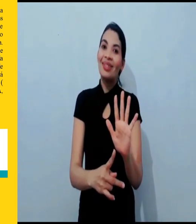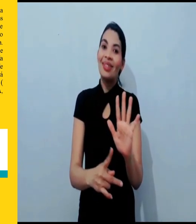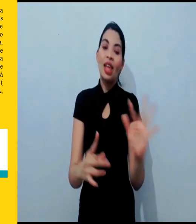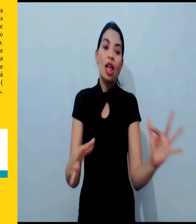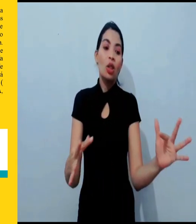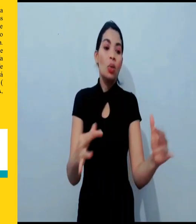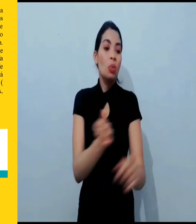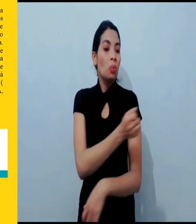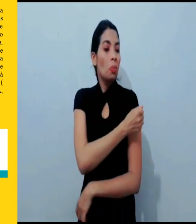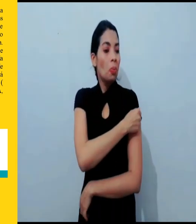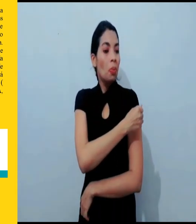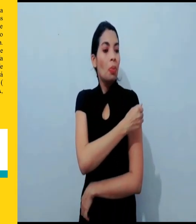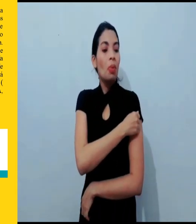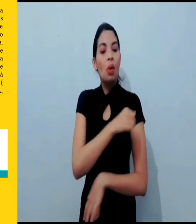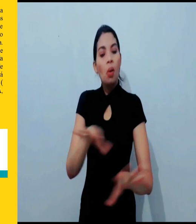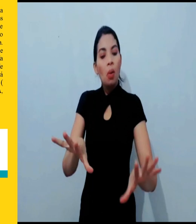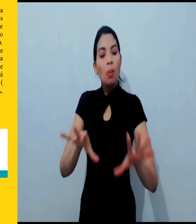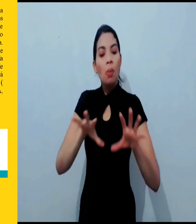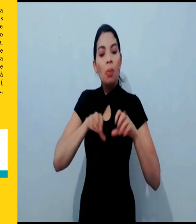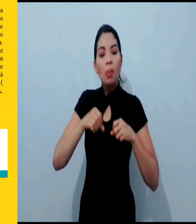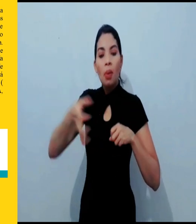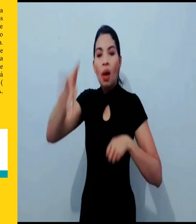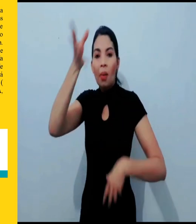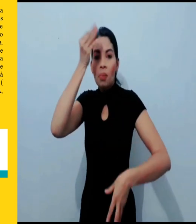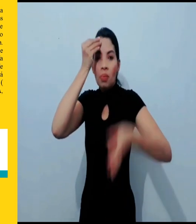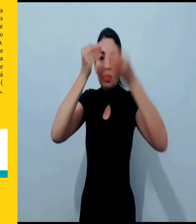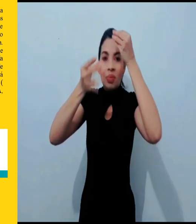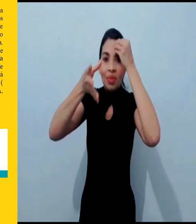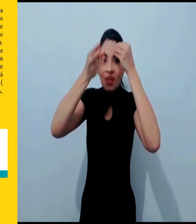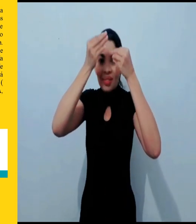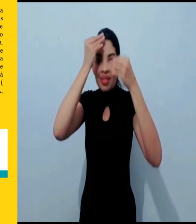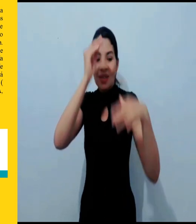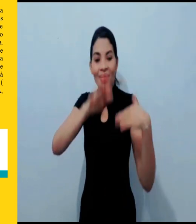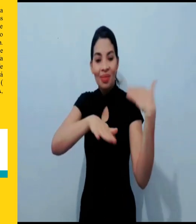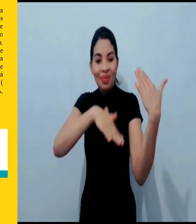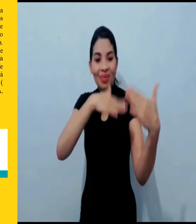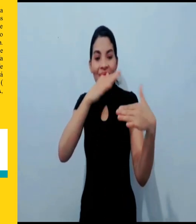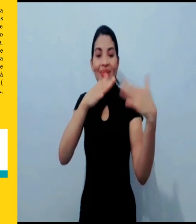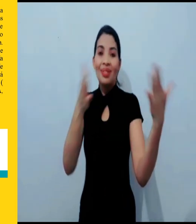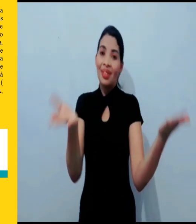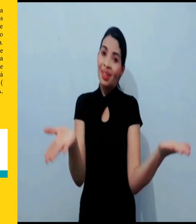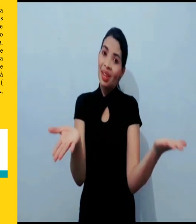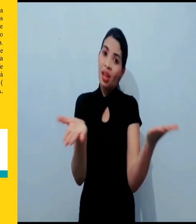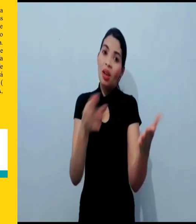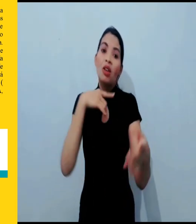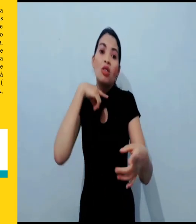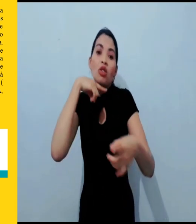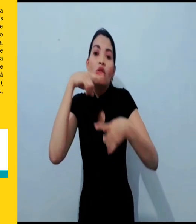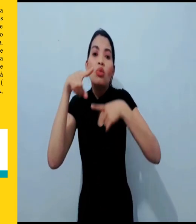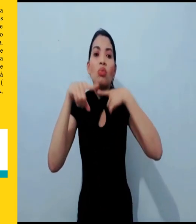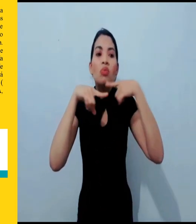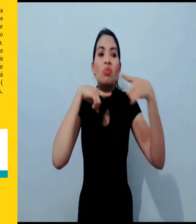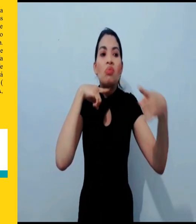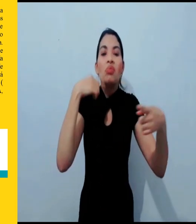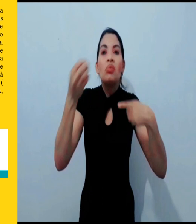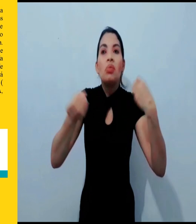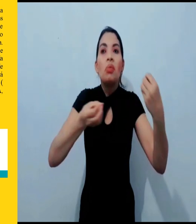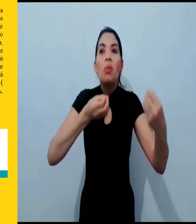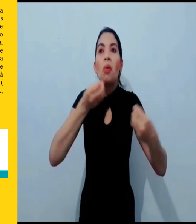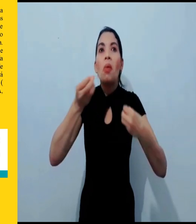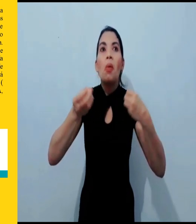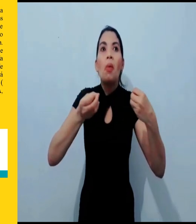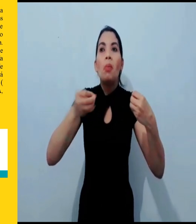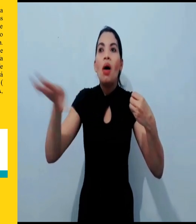as necessidades dos educandos. Partindo dessa premissa, em meio à dúvida